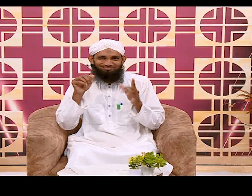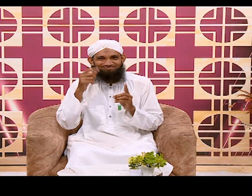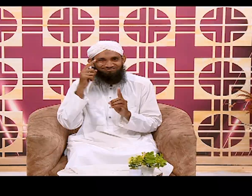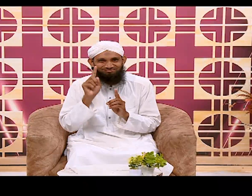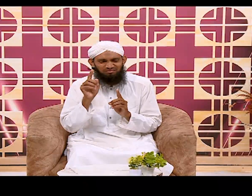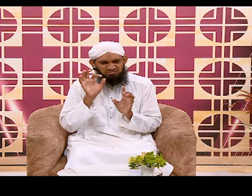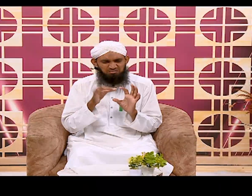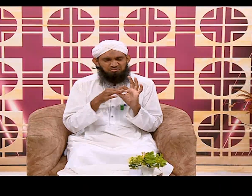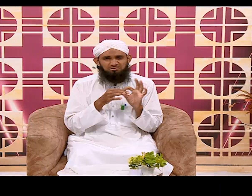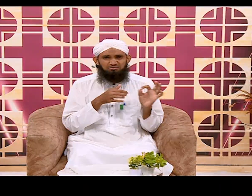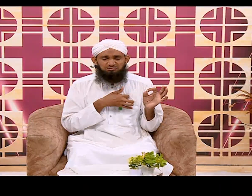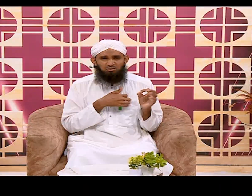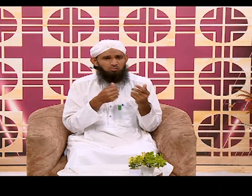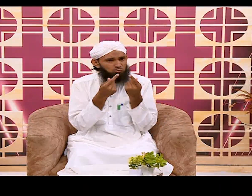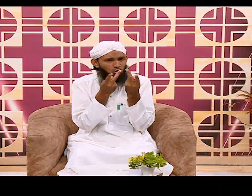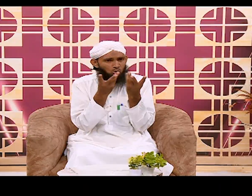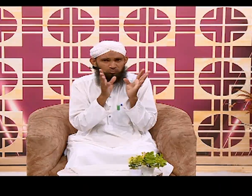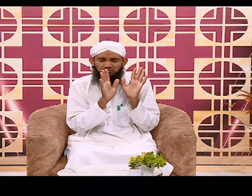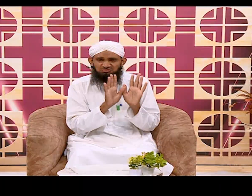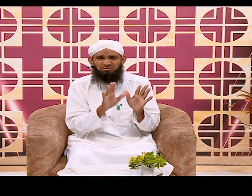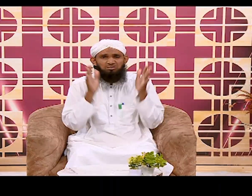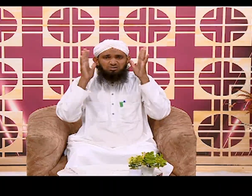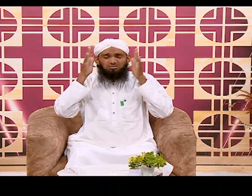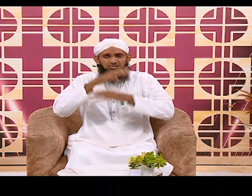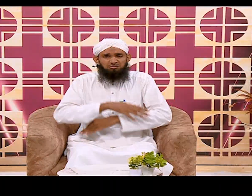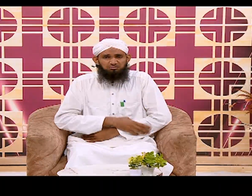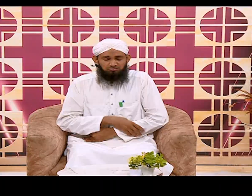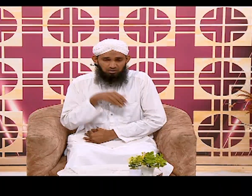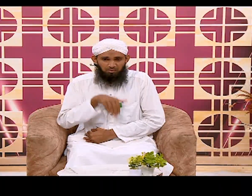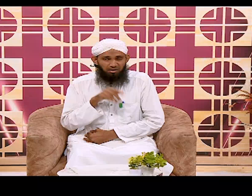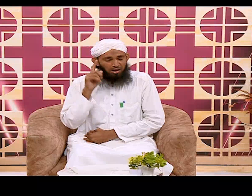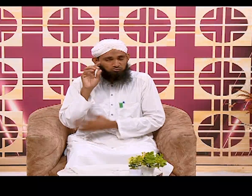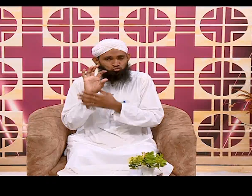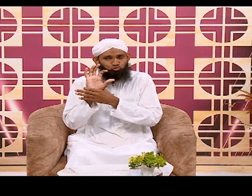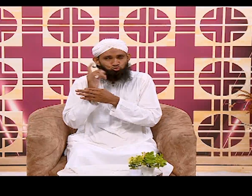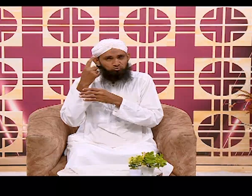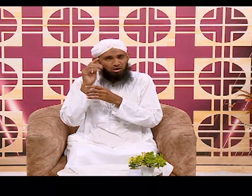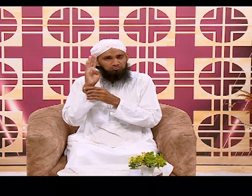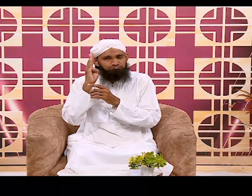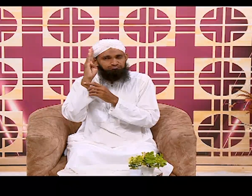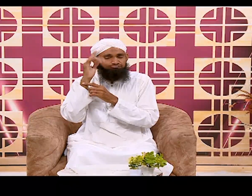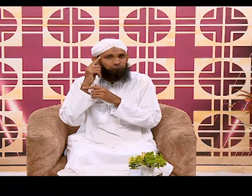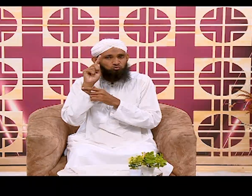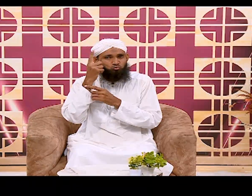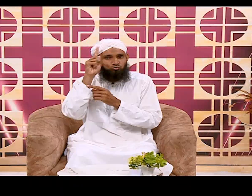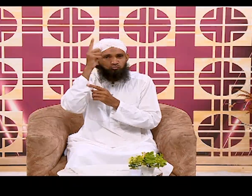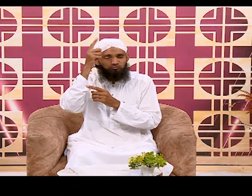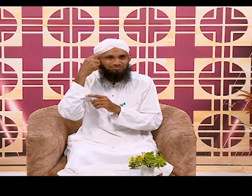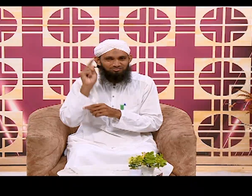ہیں۔ ایسے لوگوں کی بھی ایک تعداد ہے جو نماز پڑھتے ہوئے بھی دنیاوی سوچوں میں مصروف ہوتے ہیں۔ اب حضور